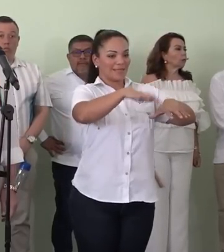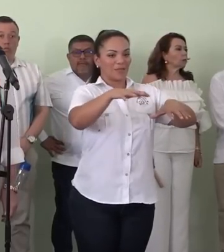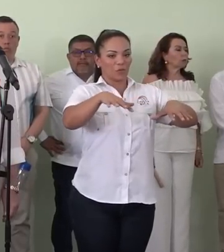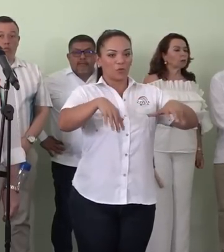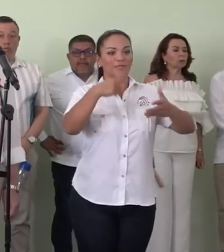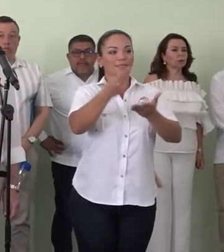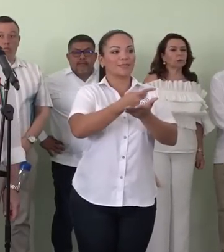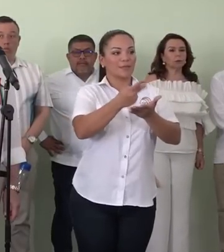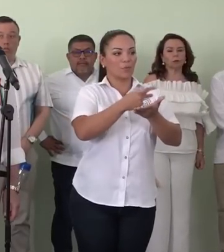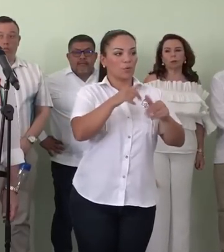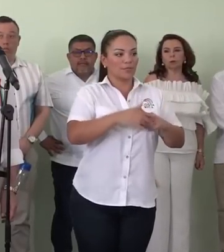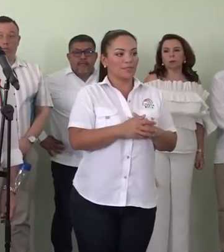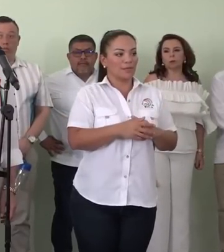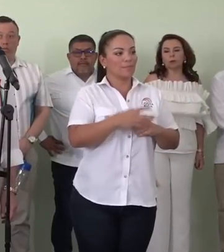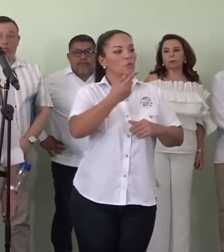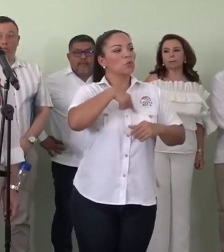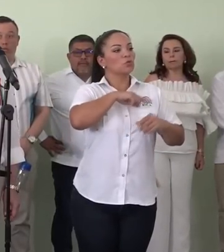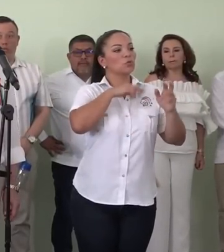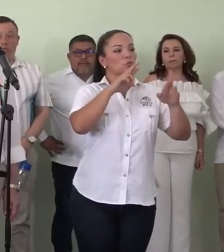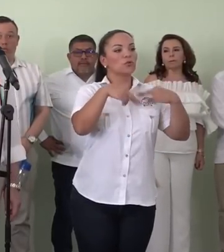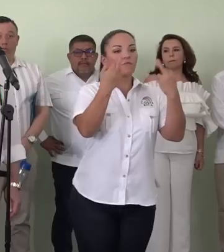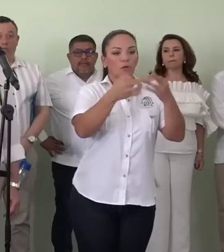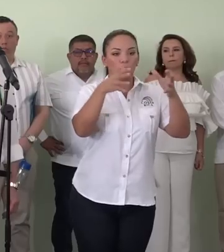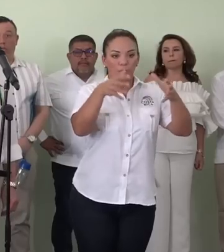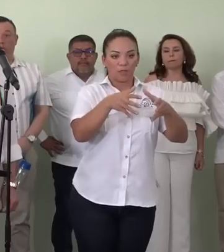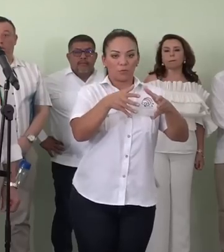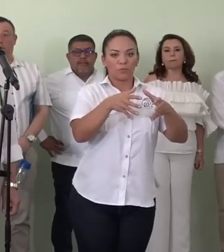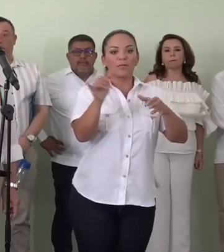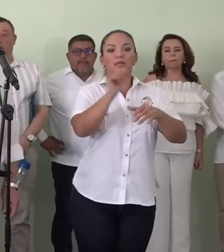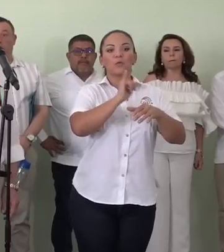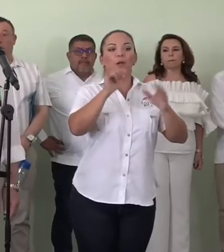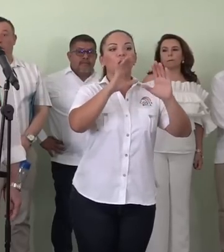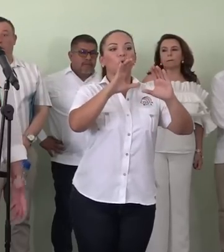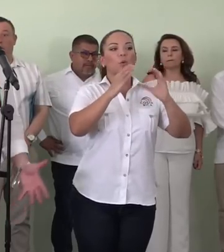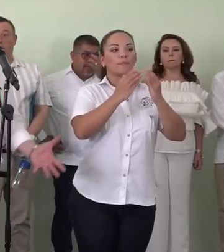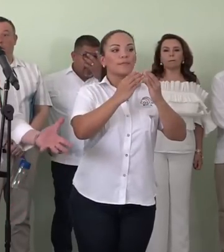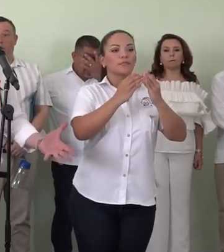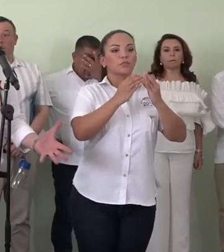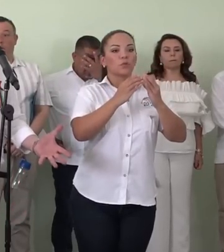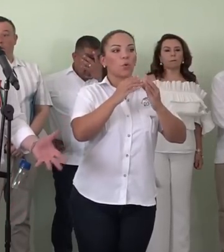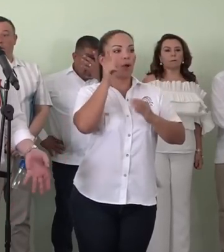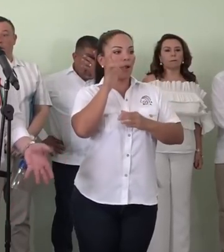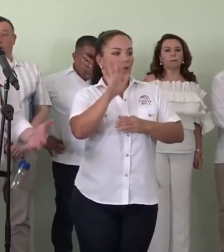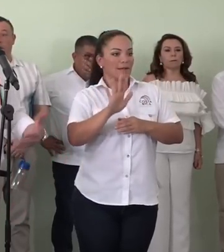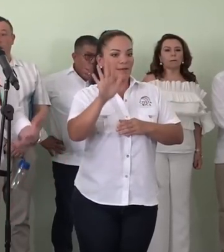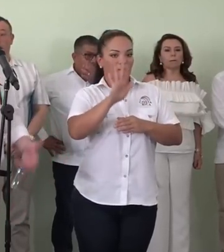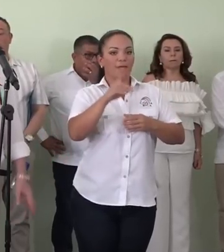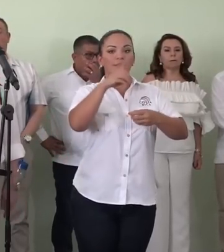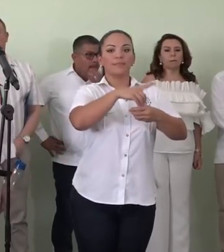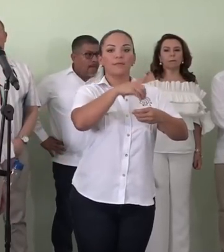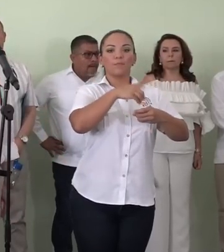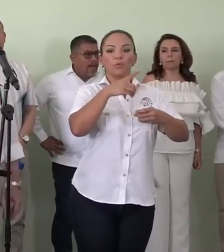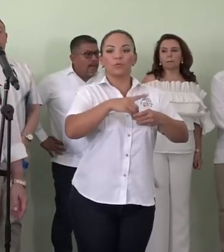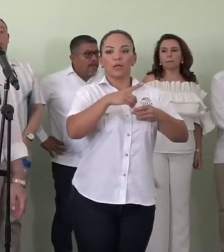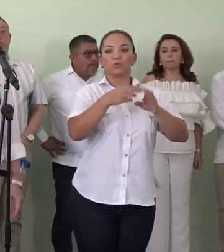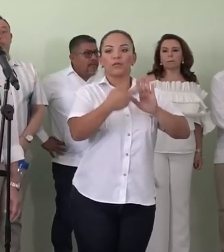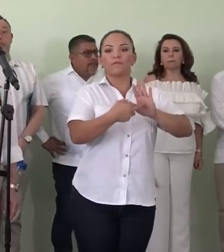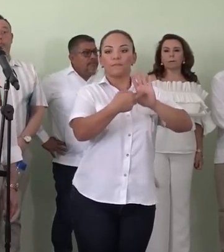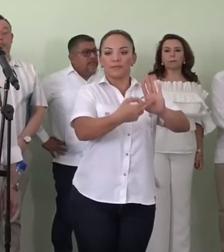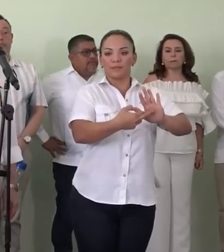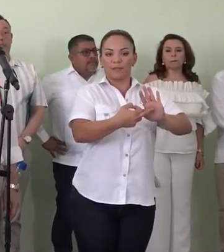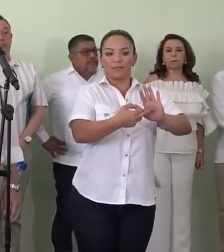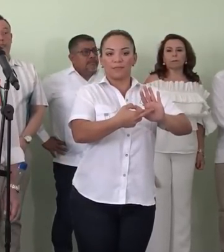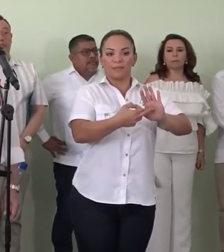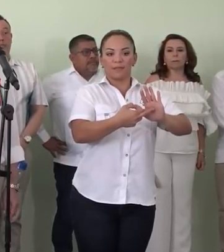esta provincia. Estuvimos reunidos igual con la Comisión Caribe, que son los diputados que representan a